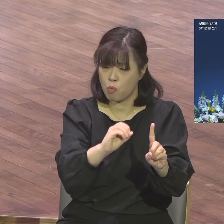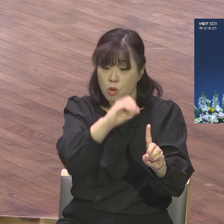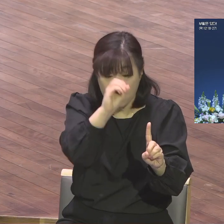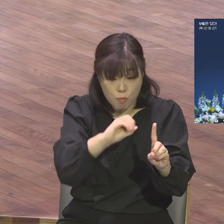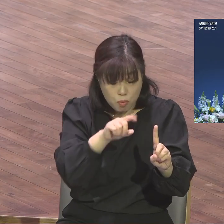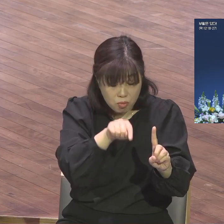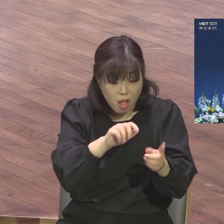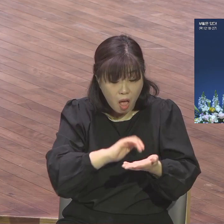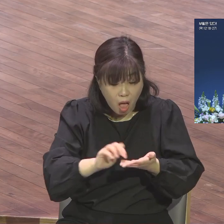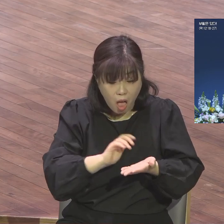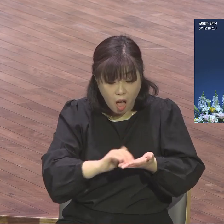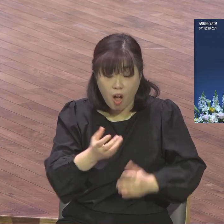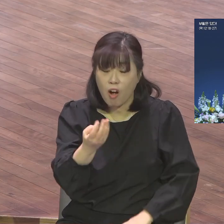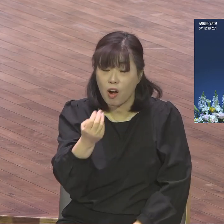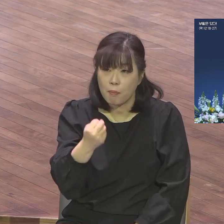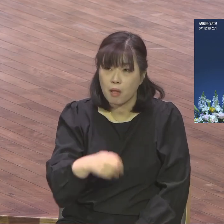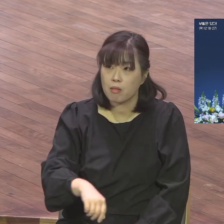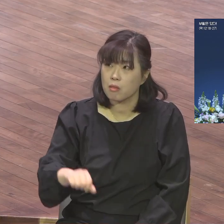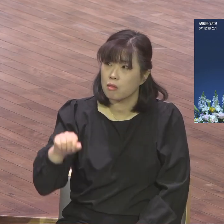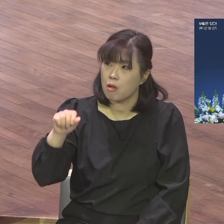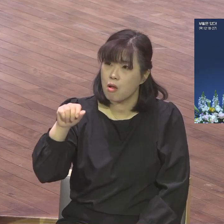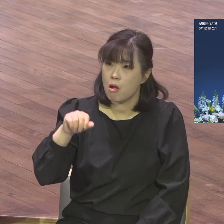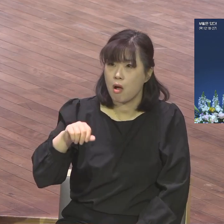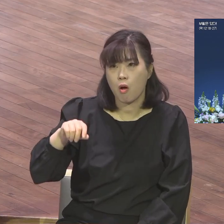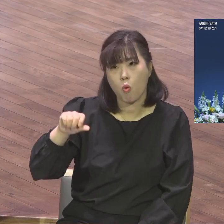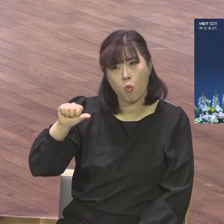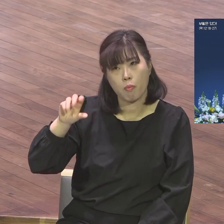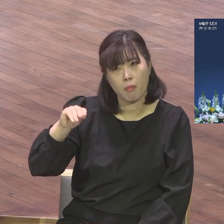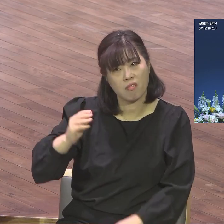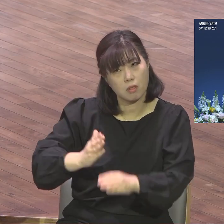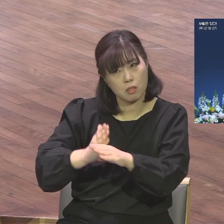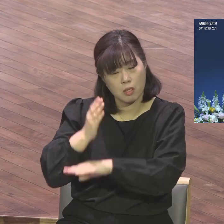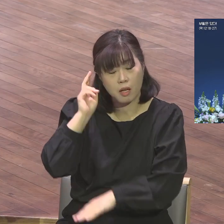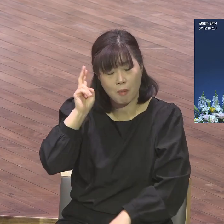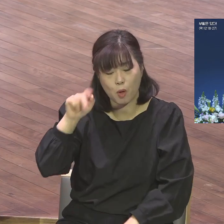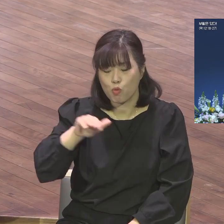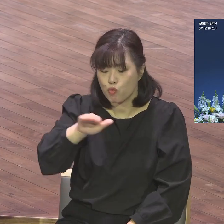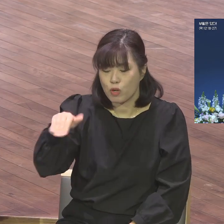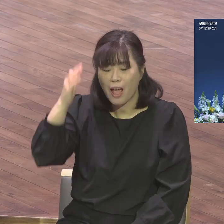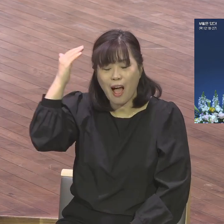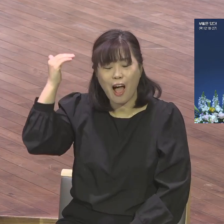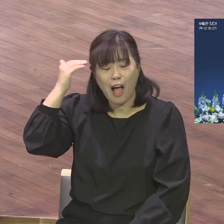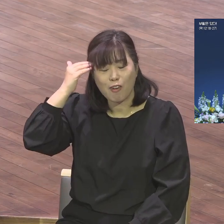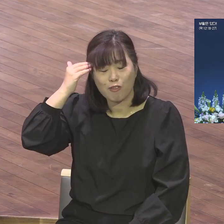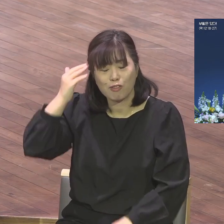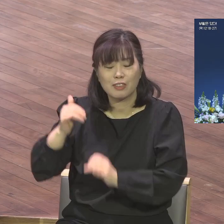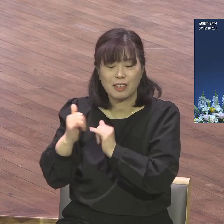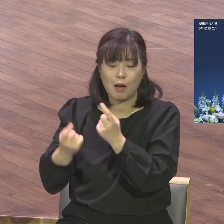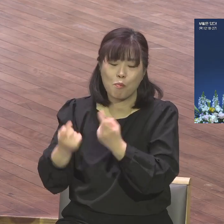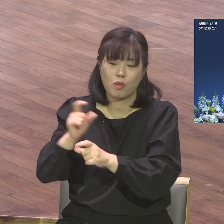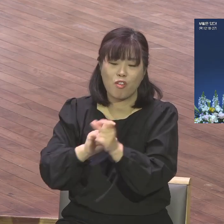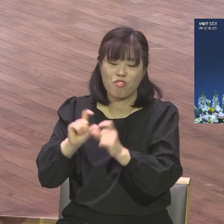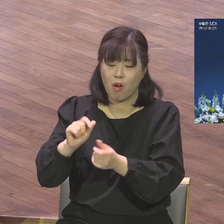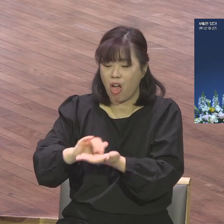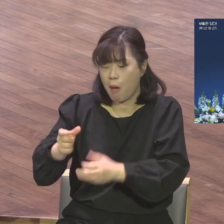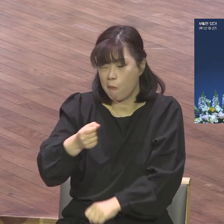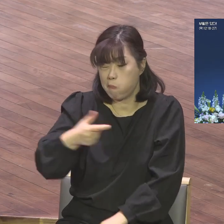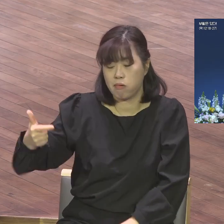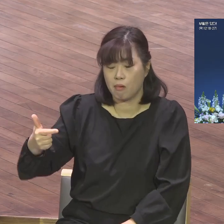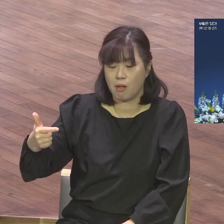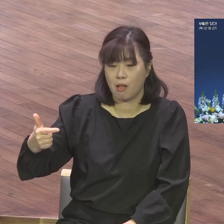기독교인이. 그렇게 어려운 중에도 신앙을 지키는 분들이니까 얼마나 순수하겠어요.